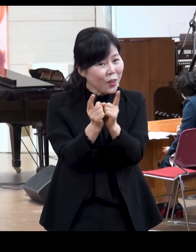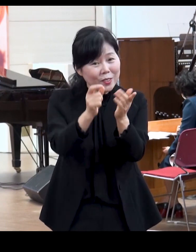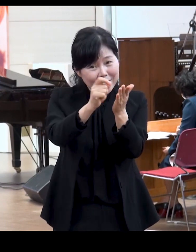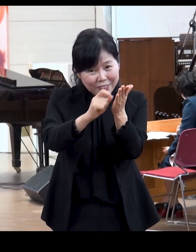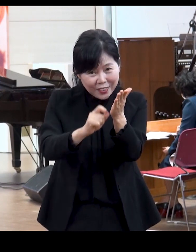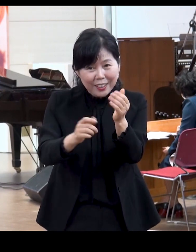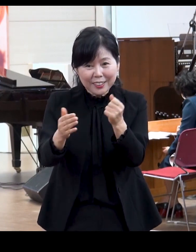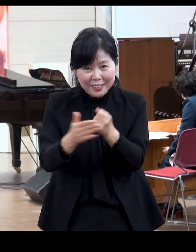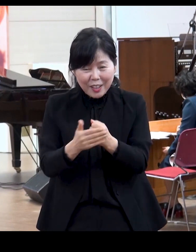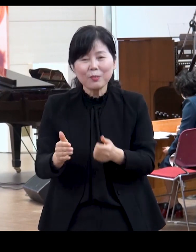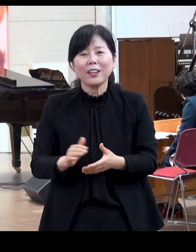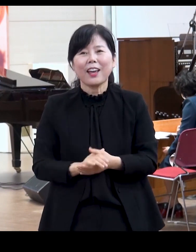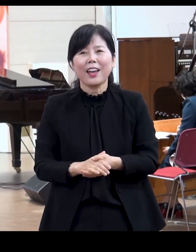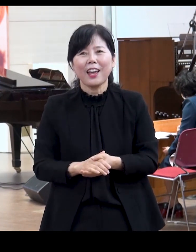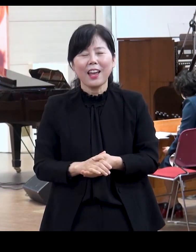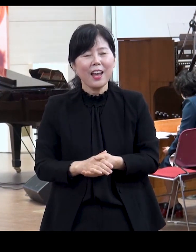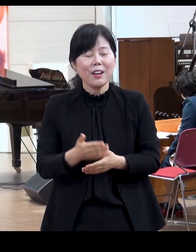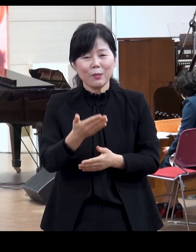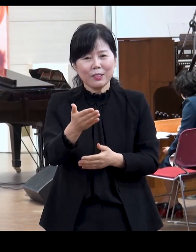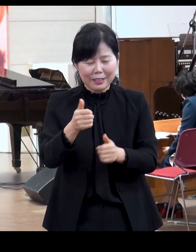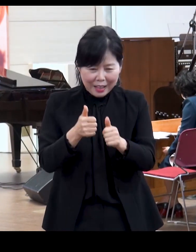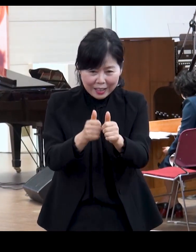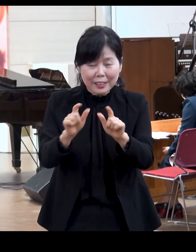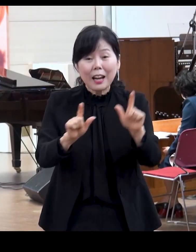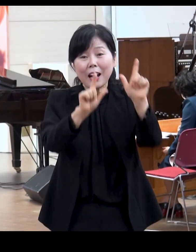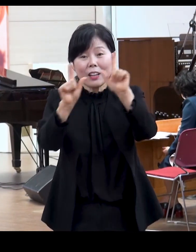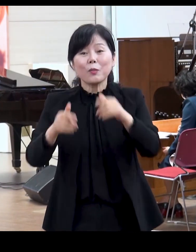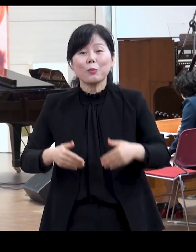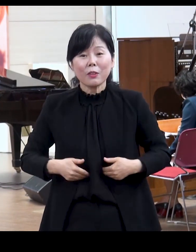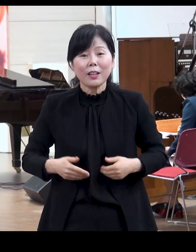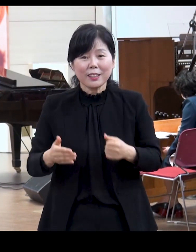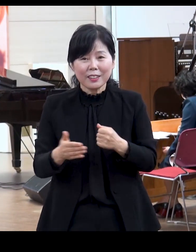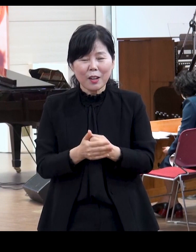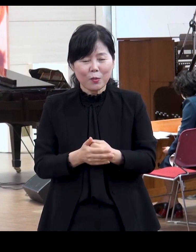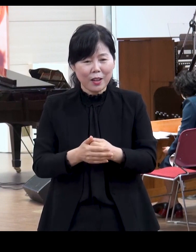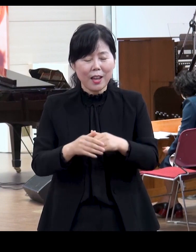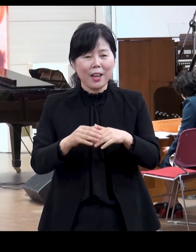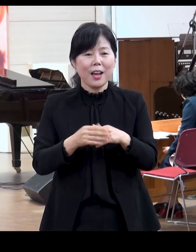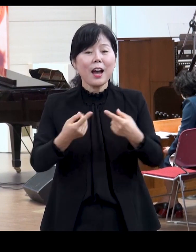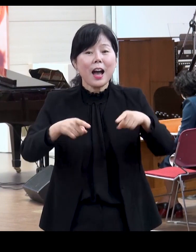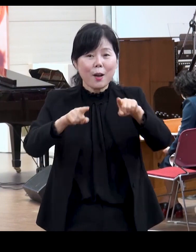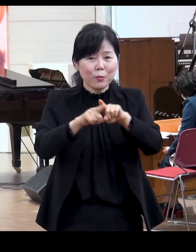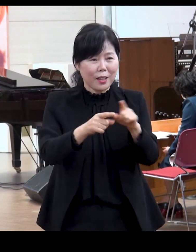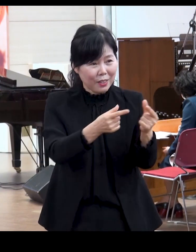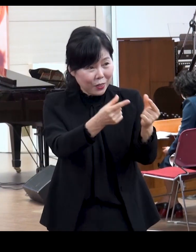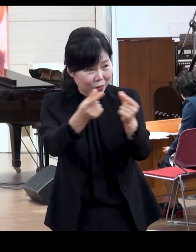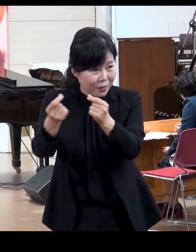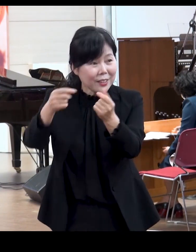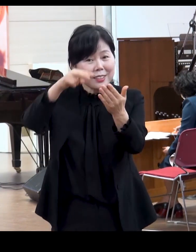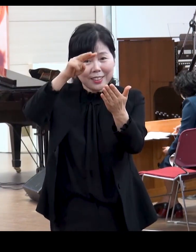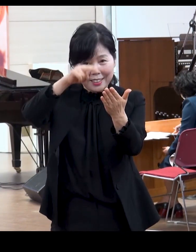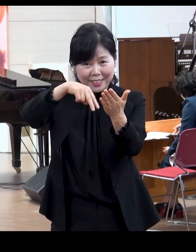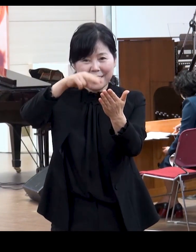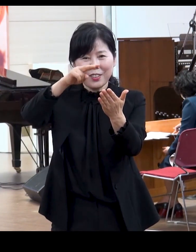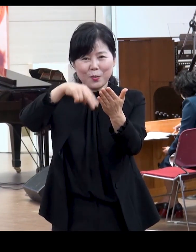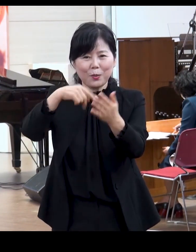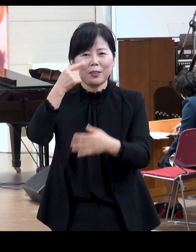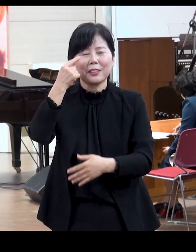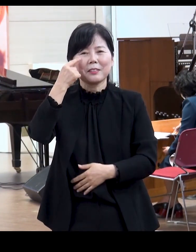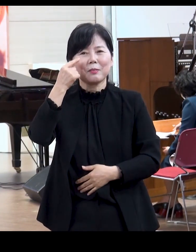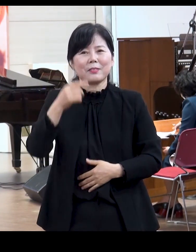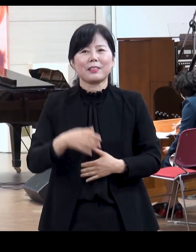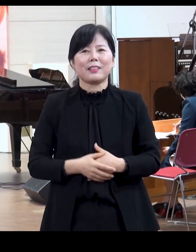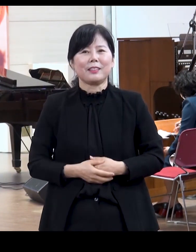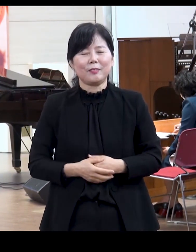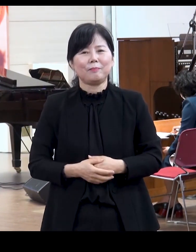써주신 거니까, 그리고 우리가 이렇게 살아야 하는 것이니까 이게 어떤 것인지 함께 한 목소리로 같이